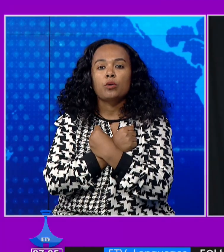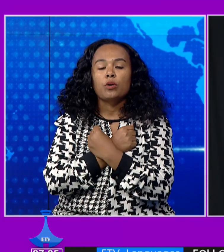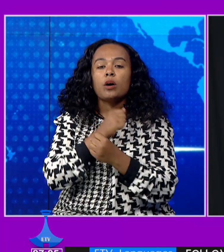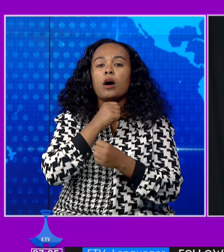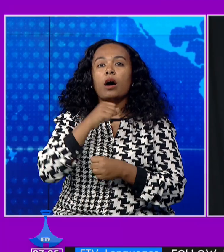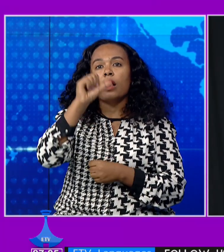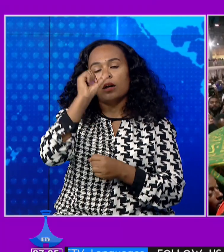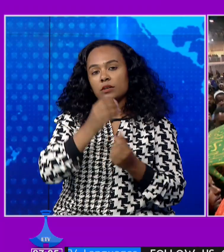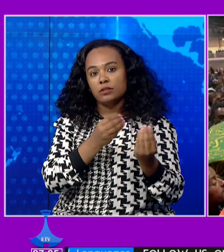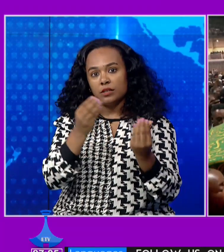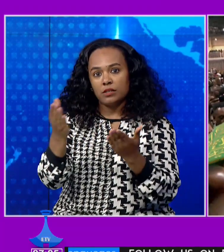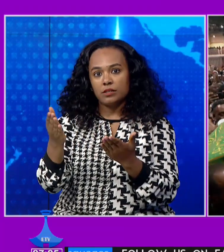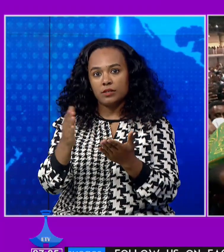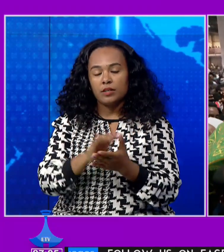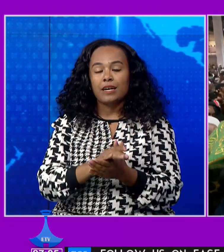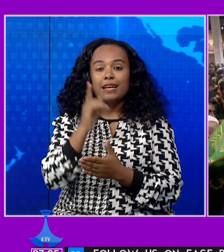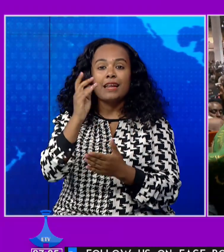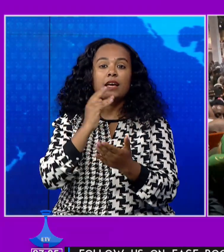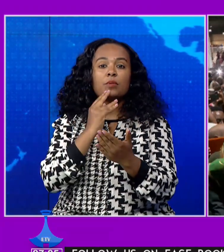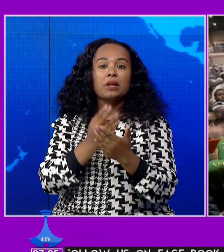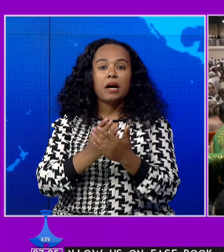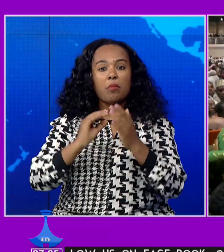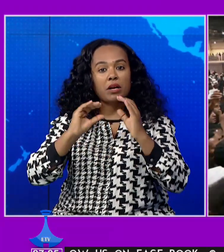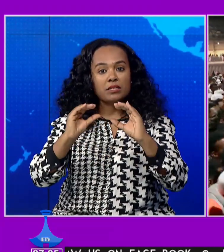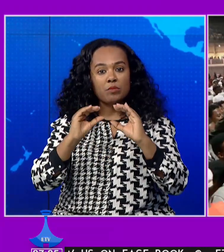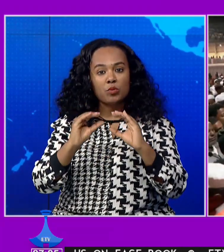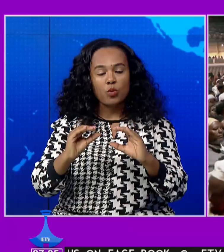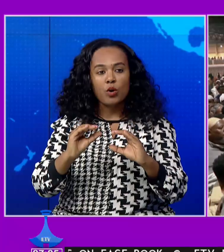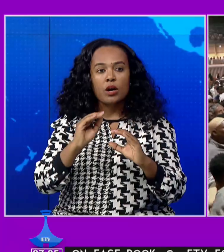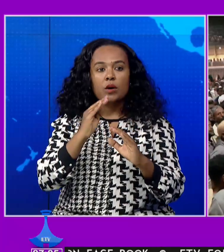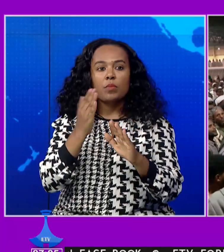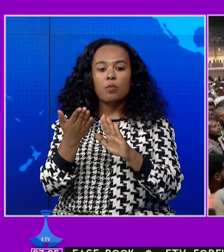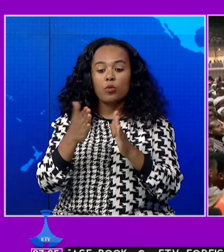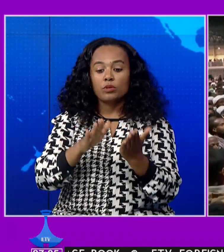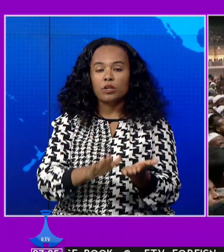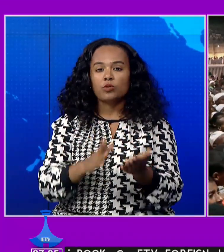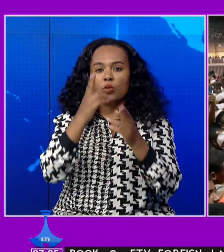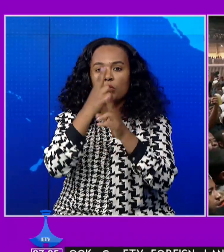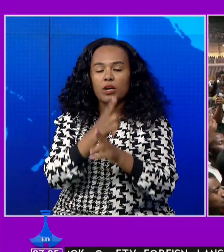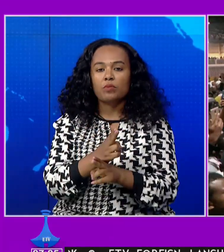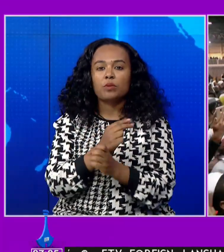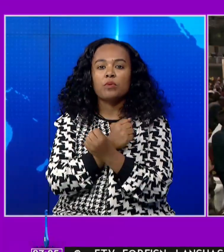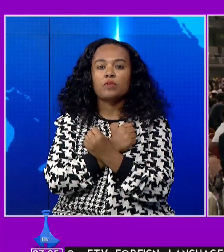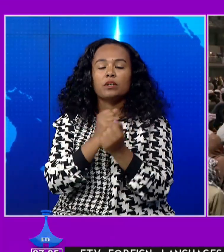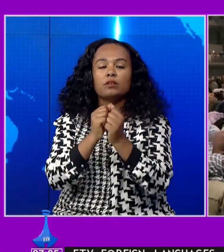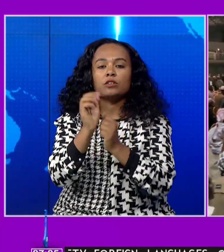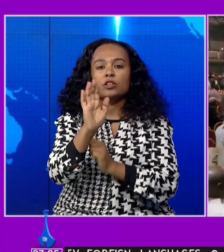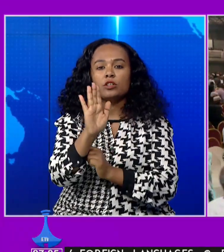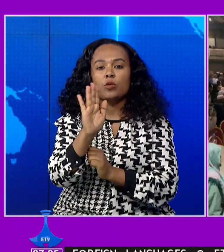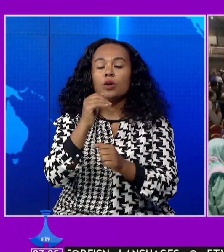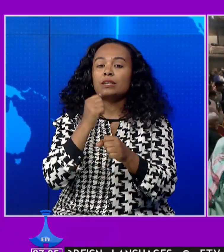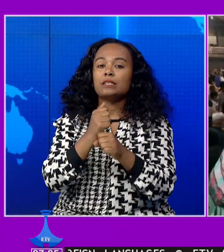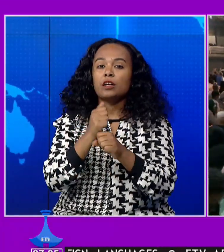እወዳለሁ። አላህ ይስጥልን። እኒያ የመልካም አስተምህሮ ቀንዲል በሞት ተረተው በክብርና በፍቅር ተሸኝተው